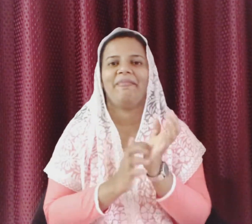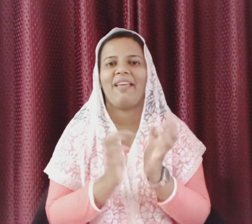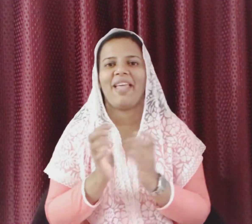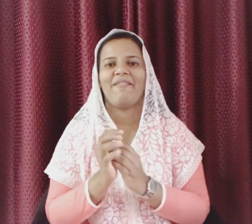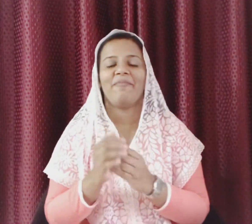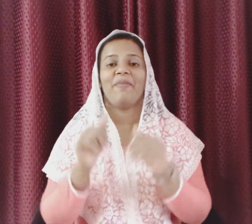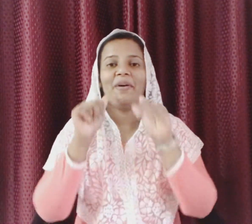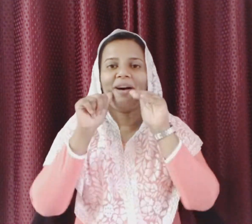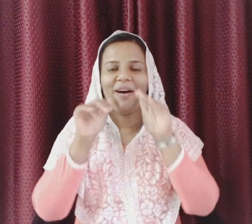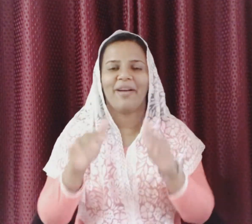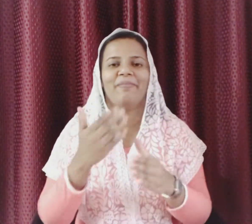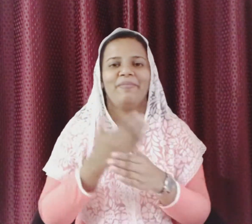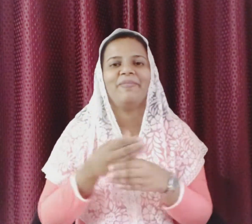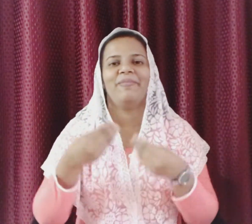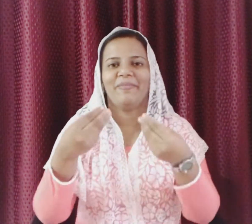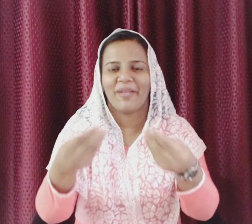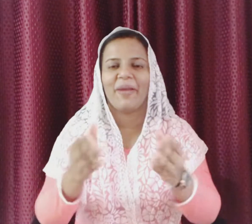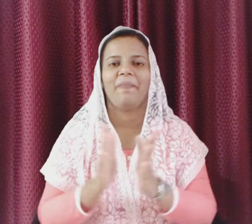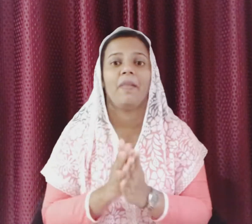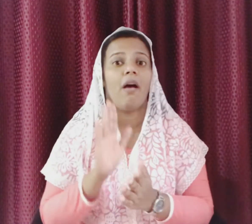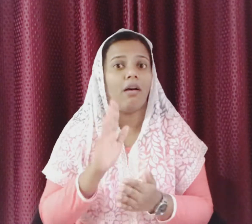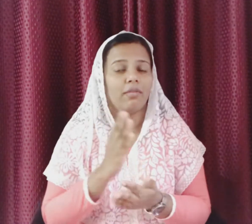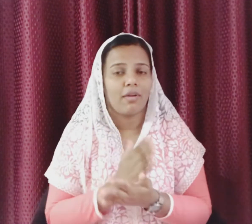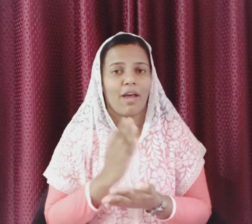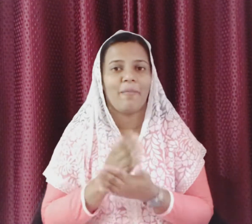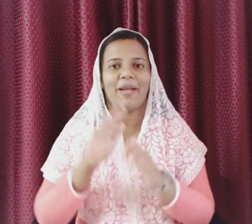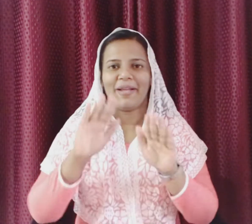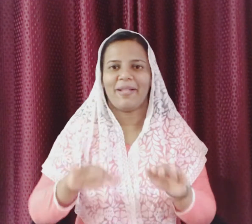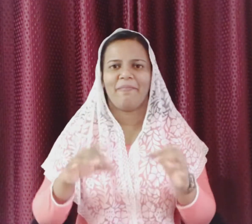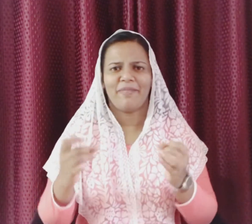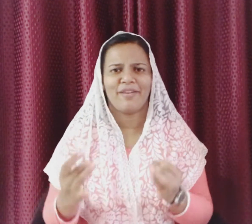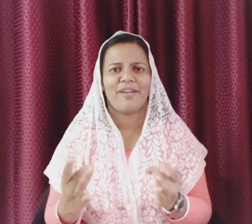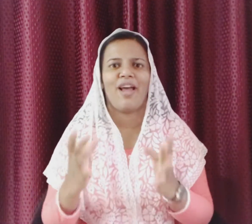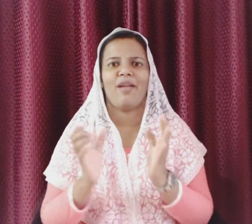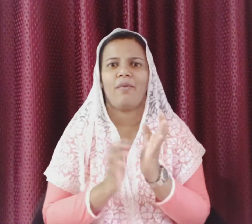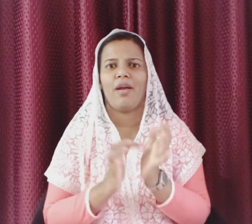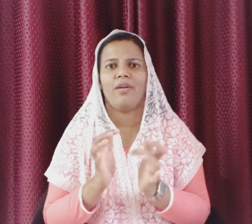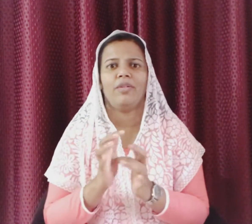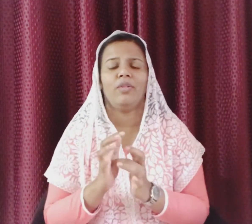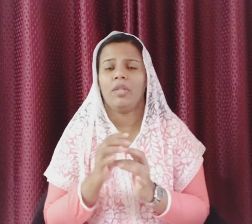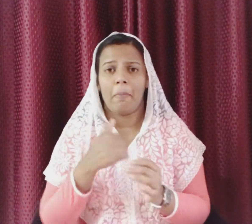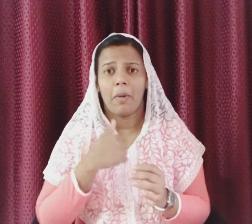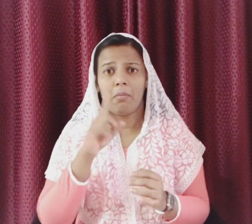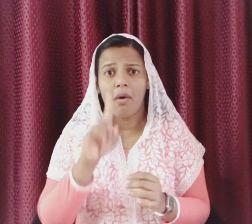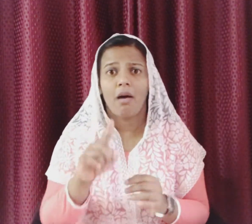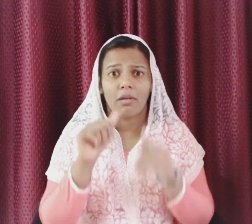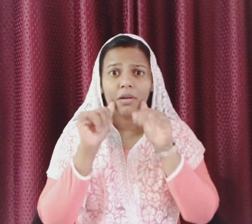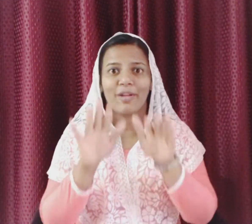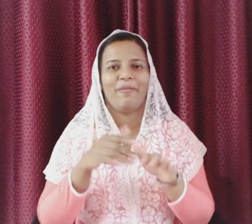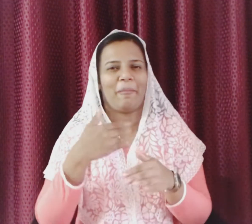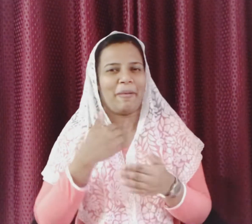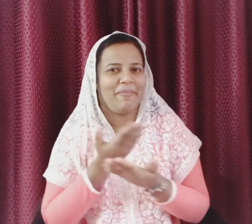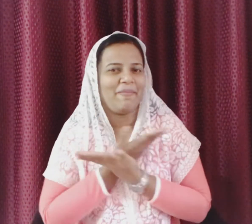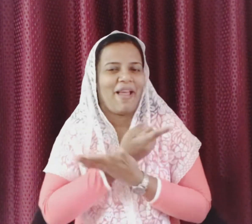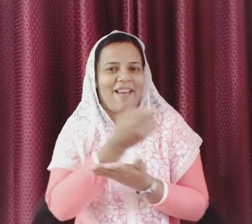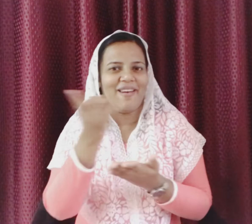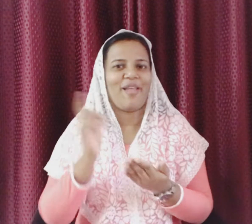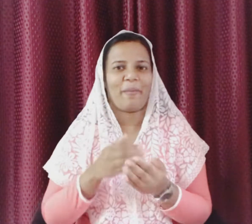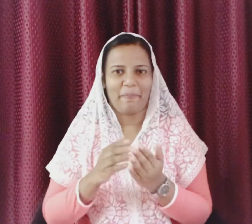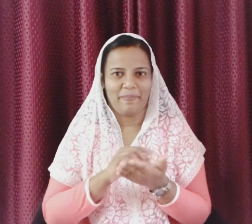നിങ്ങൾക്ക് അഭിവൃദ്ധി തരിക തന്നെ ചെയ്യും, കേട്ടോ. അതുകൊണ്ട് ഇന്ന് പകൽക്കാലം നിങ്ങൾ മാത്രം അഭിവൃദ്ധി പ്രാപിക്കണമെന്ന് ആഗ്രഹിക്കാതെ നിങ്ങളുടെ പ്രിയപ്പെട്ടവർക്കൂടെ ഈ സന്ദേശം വായിച്ചു കൊടുക്കണം.